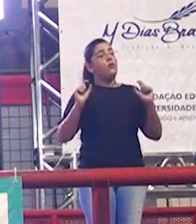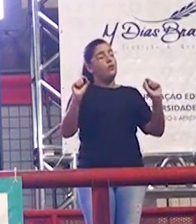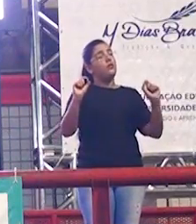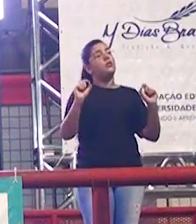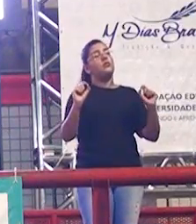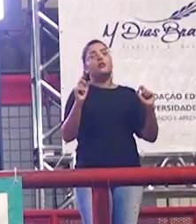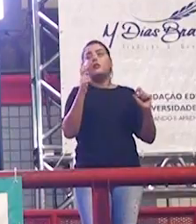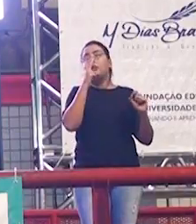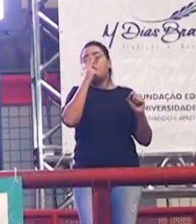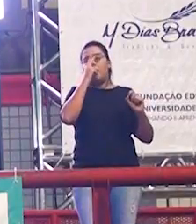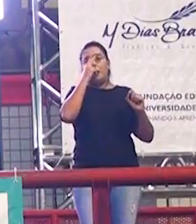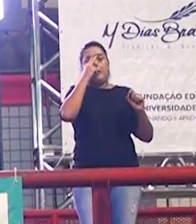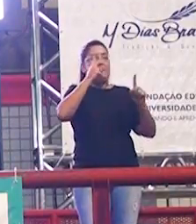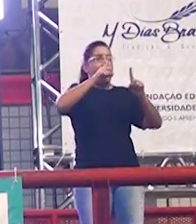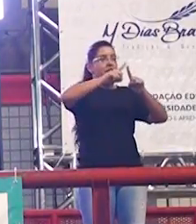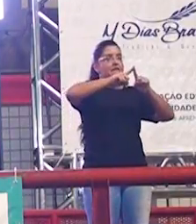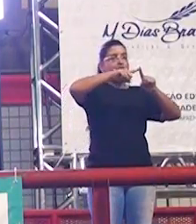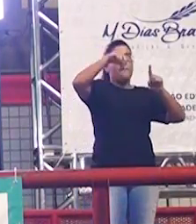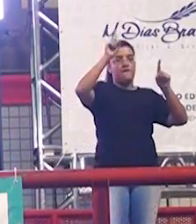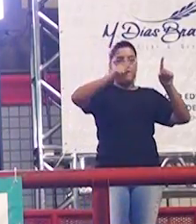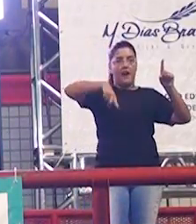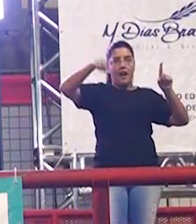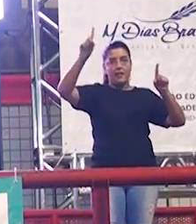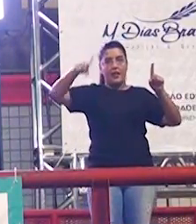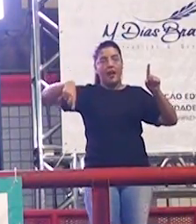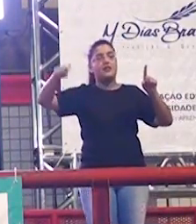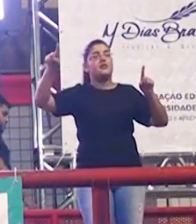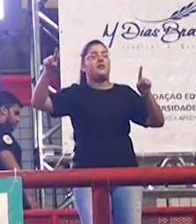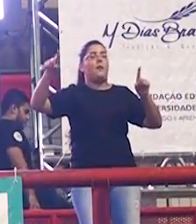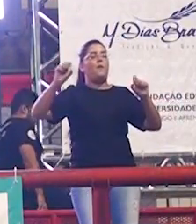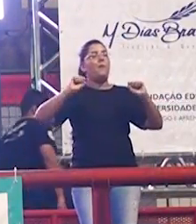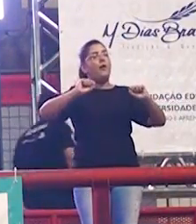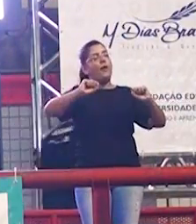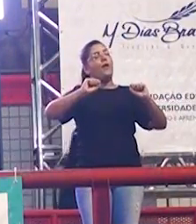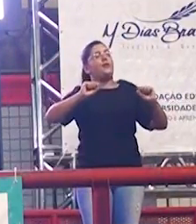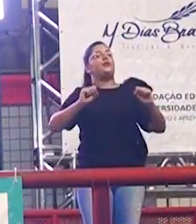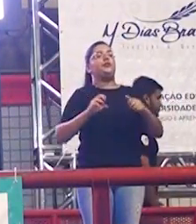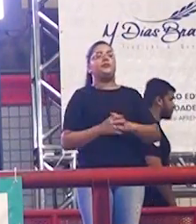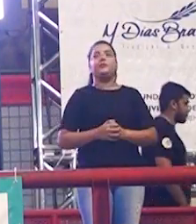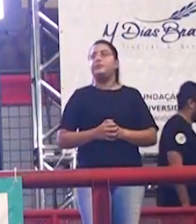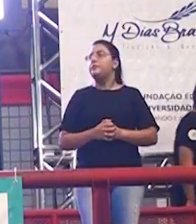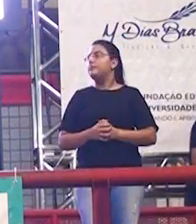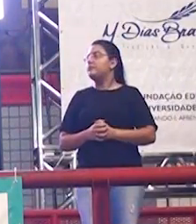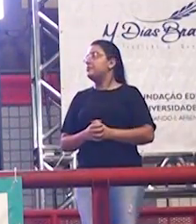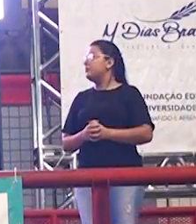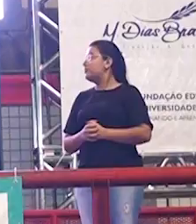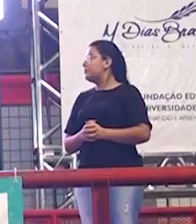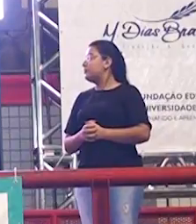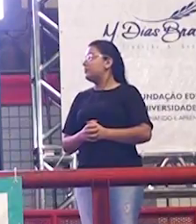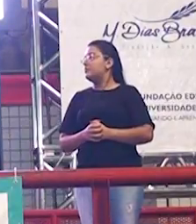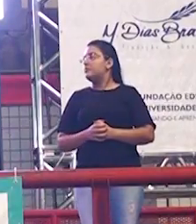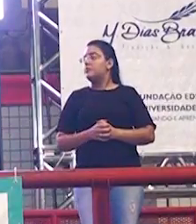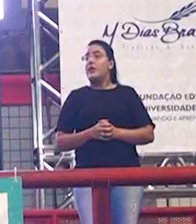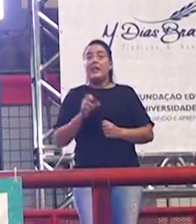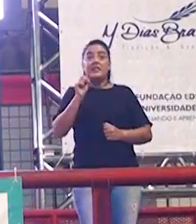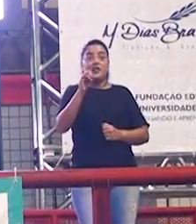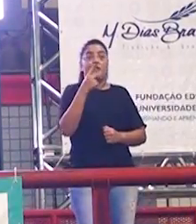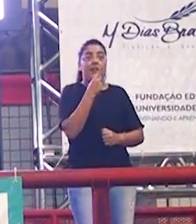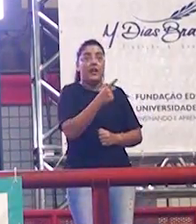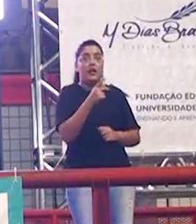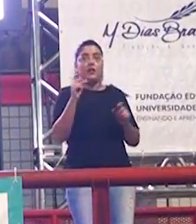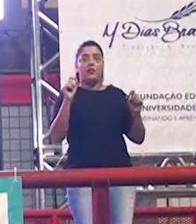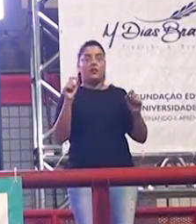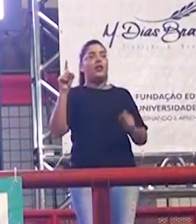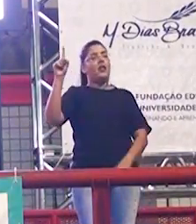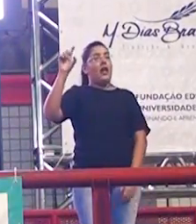Amplitude é variação. Amplitude, variação. Quando eu digo para você que